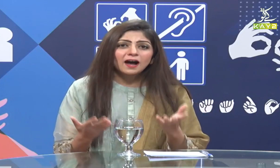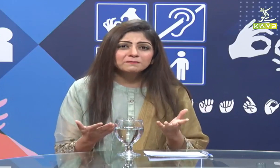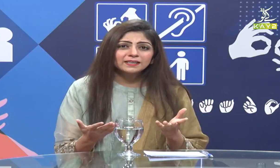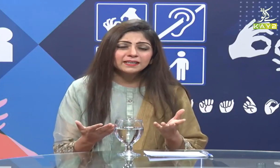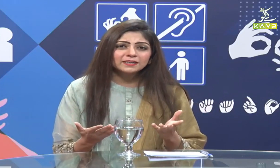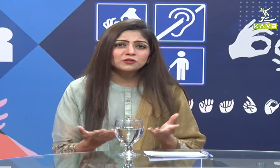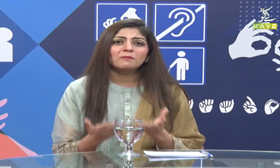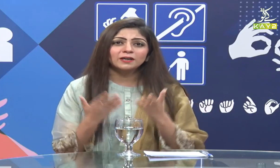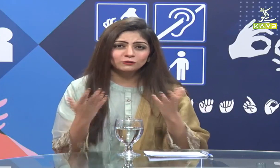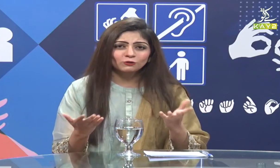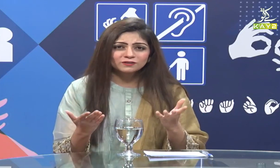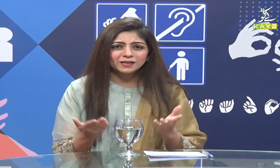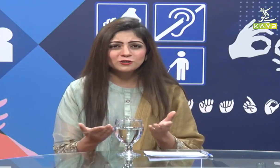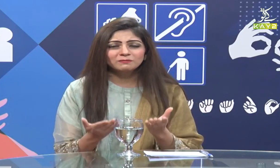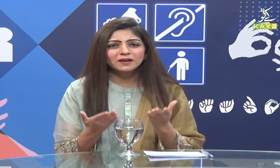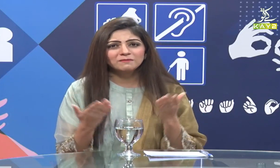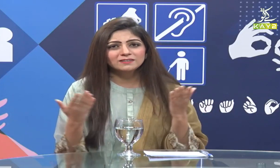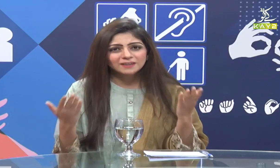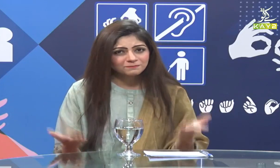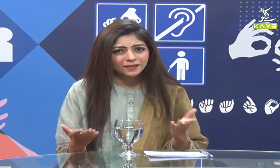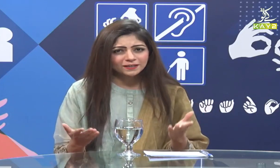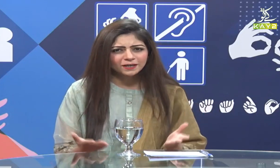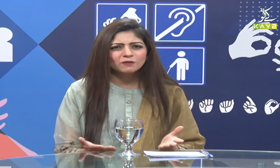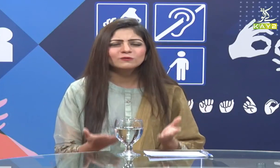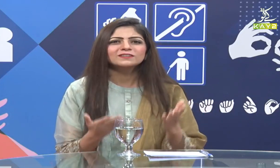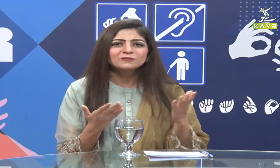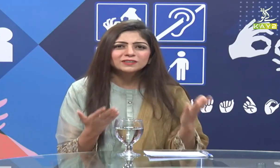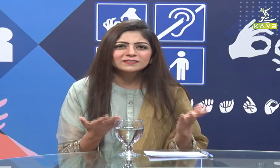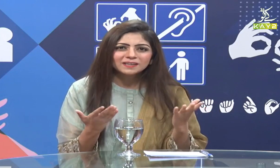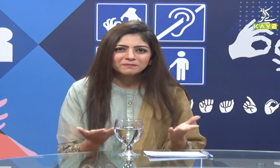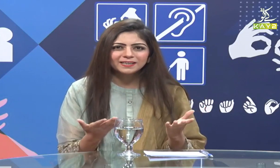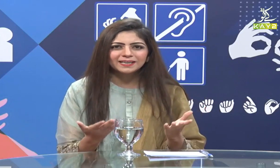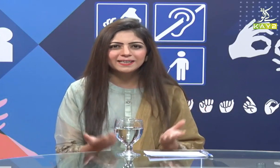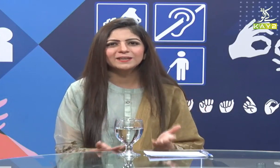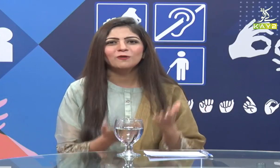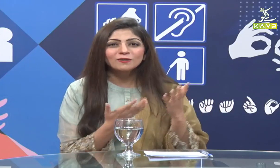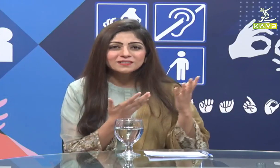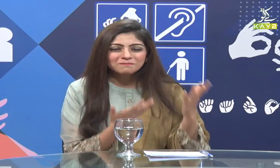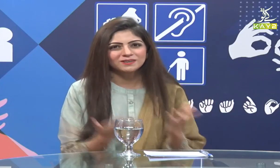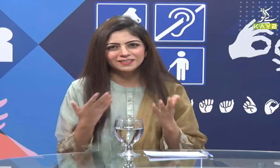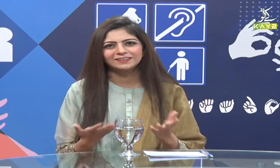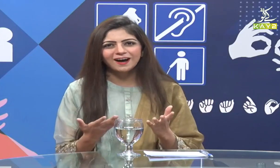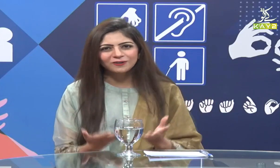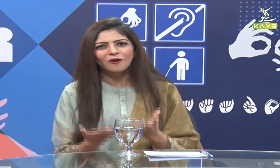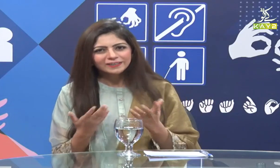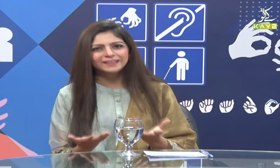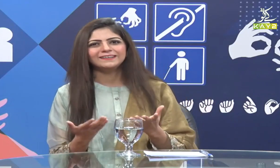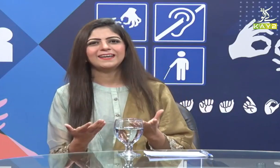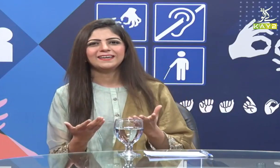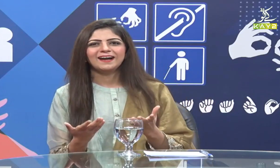आपके लिए, जो हमारे दोस्त हैं जो अभी हमें इस टाइम देख रहे हैं, उन सब के लिए ये कौन सा मज़ेदार कंटेंट लेके आया